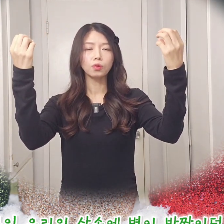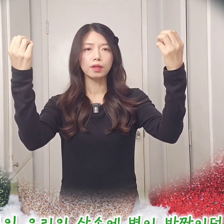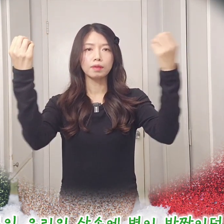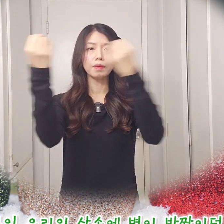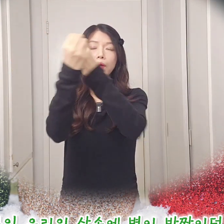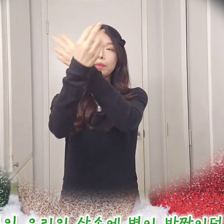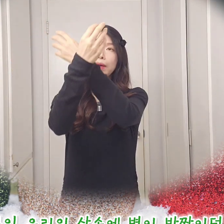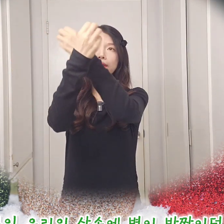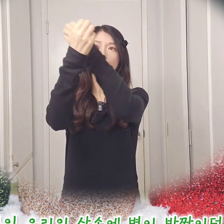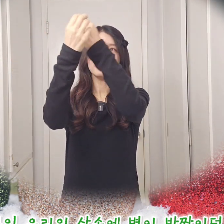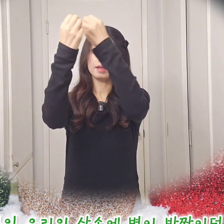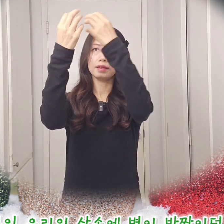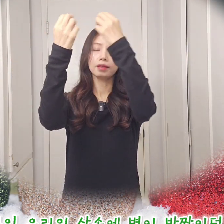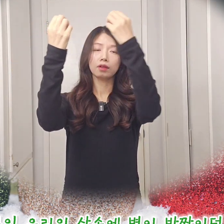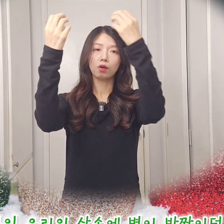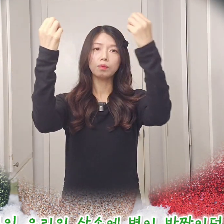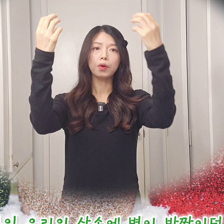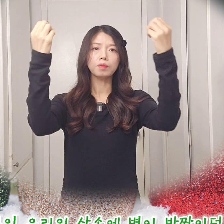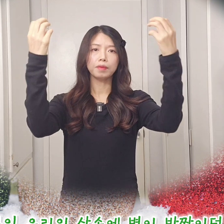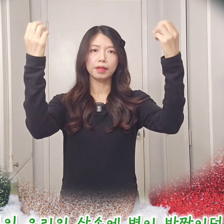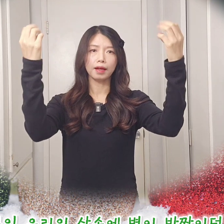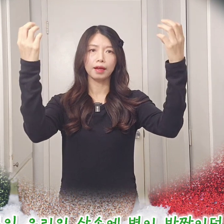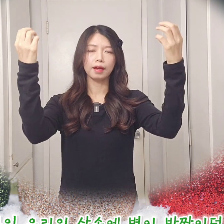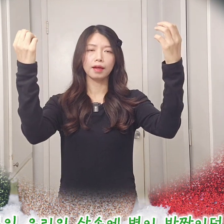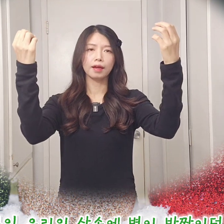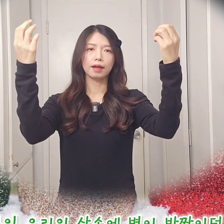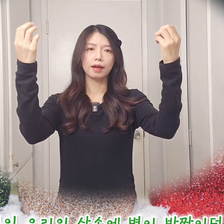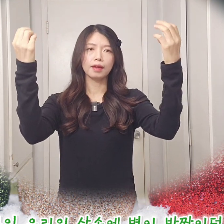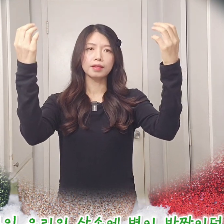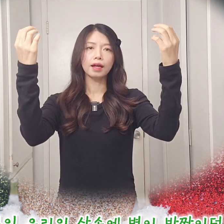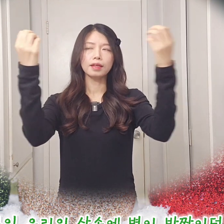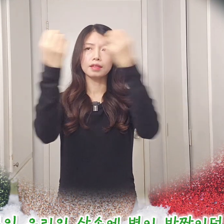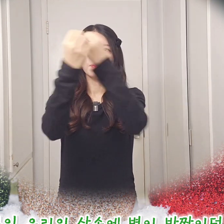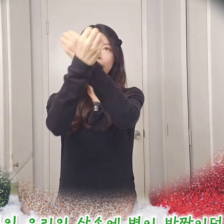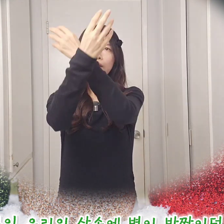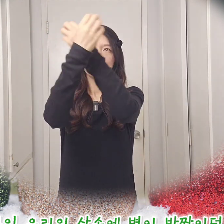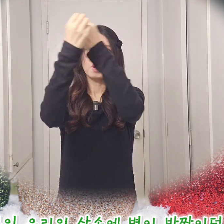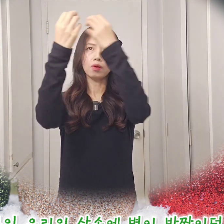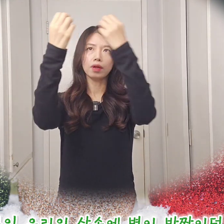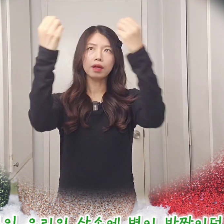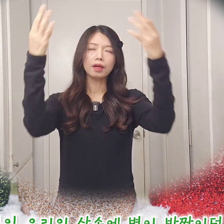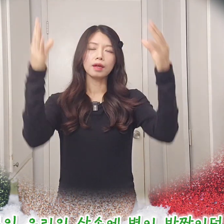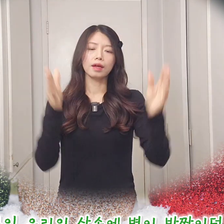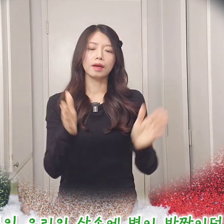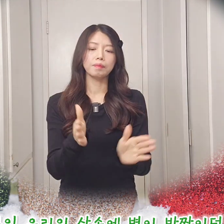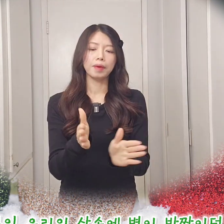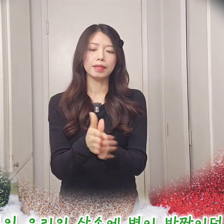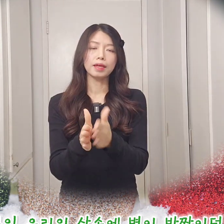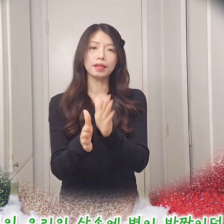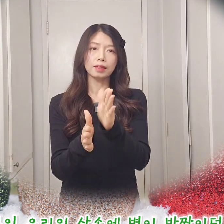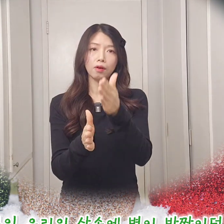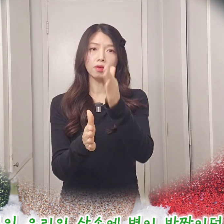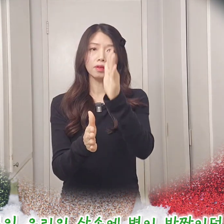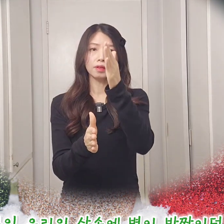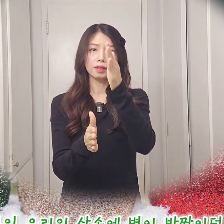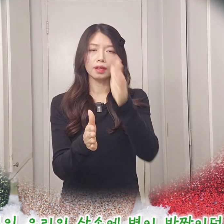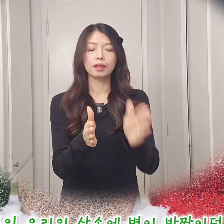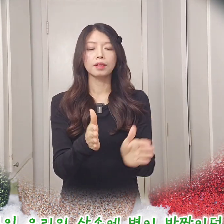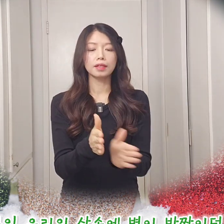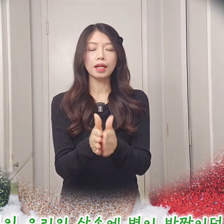되지만 별이 반짝이는 그런 표현입니다. 시간이 있으면 별이 반짝이던,